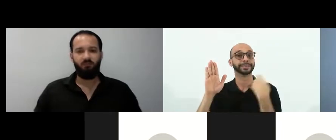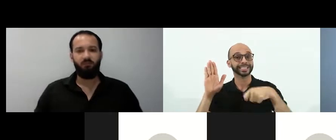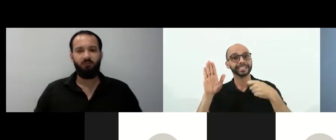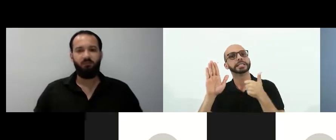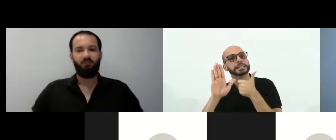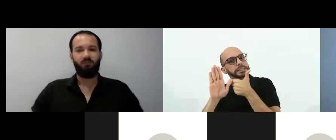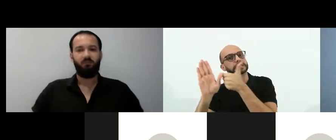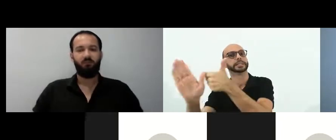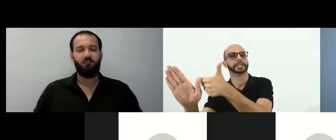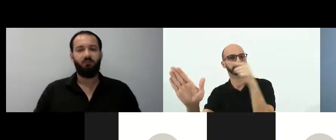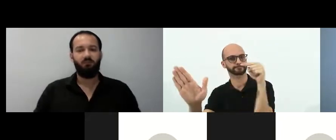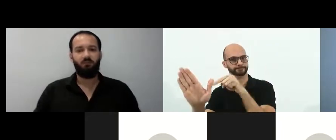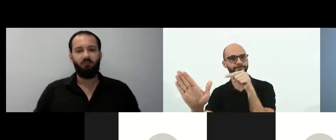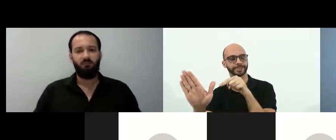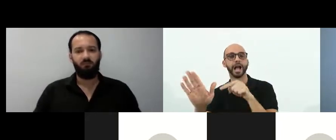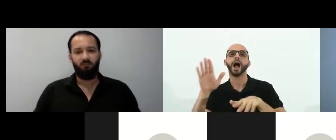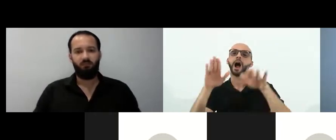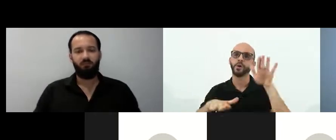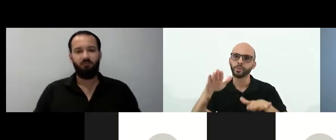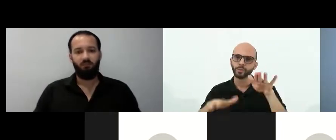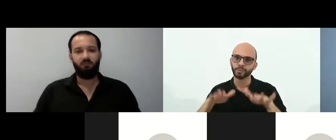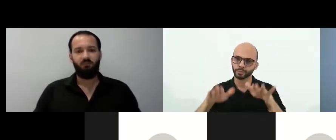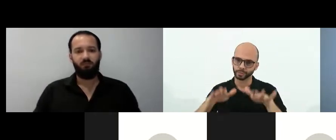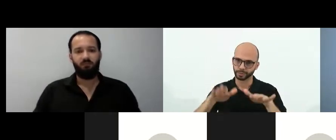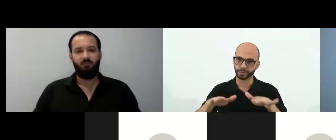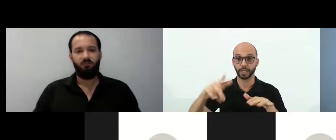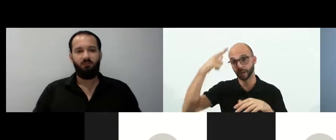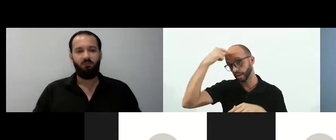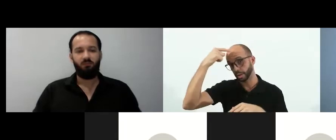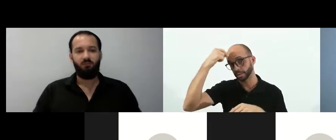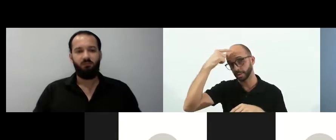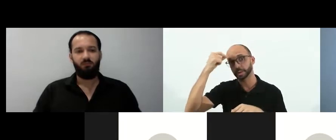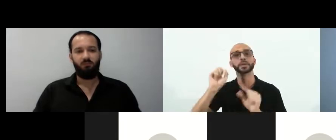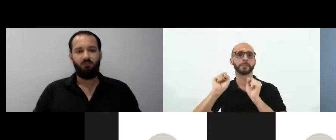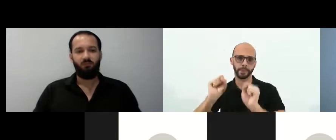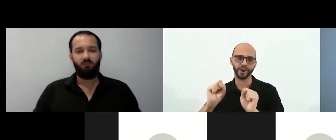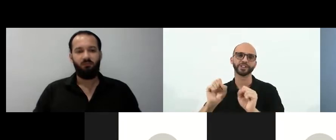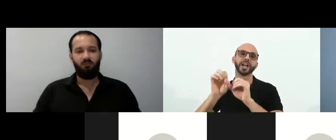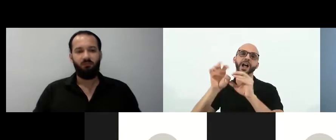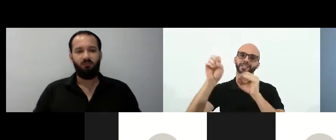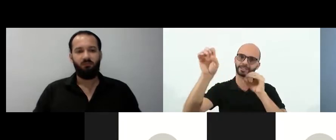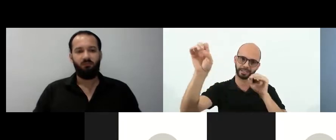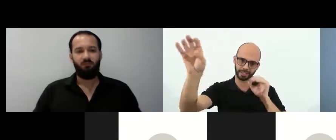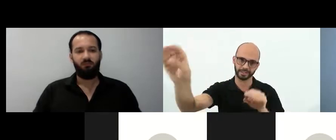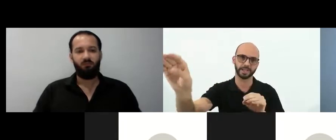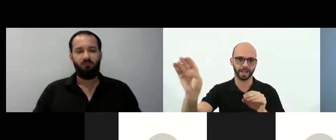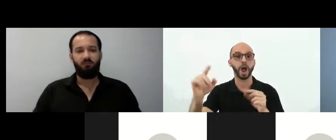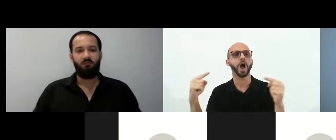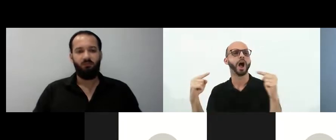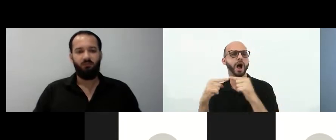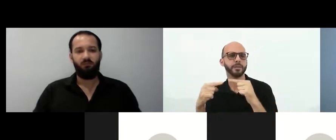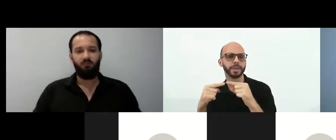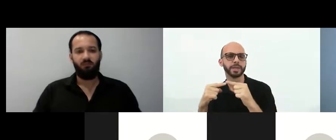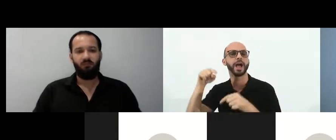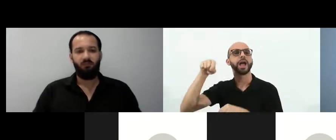o regulamento e precisa ser seguido esse regulamento. Claro que às vezes as graduações podem,